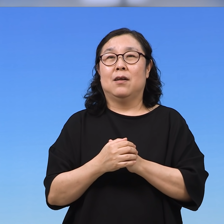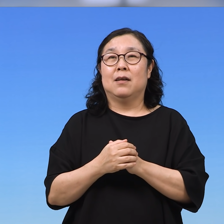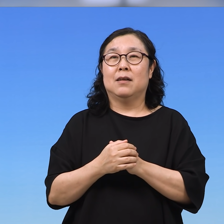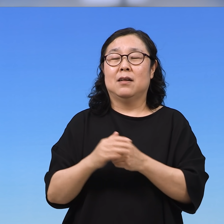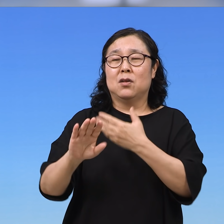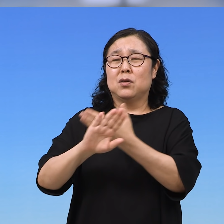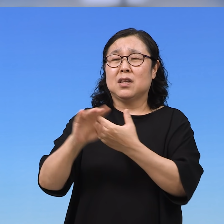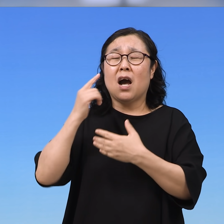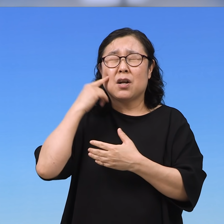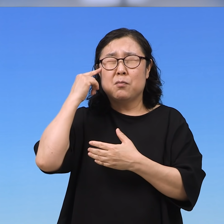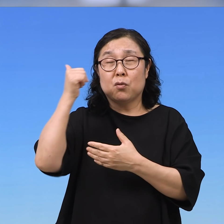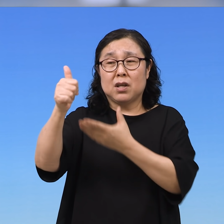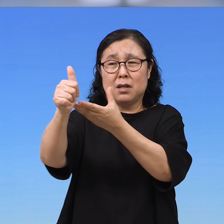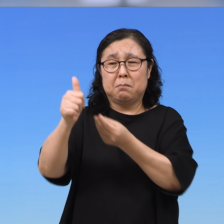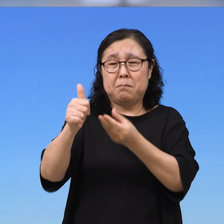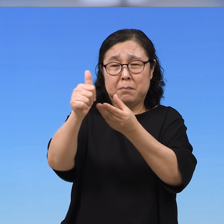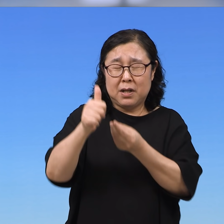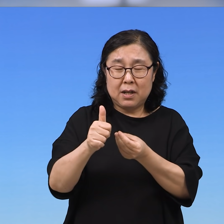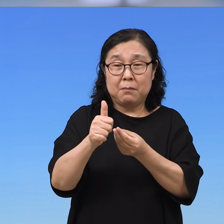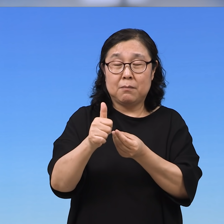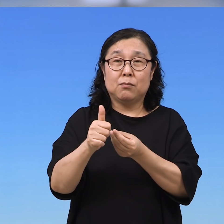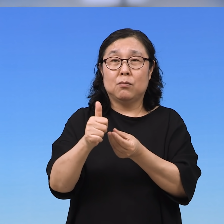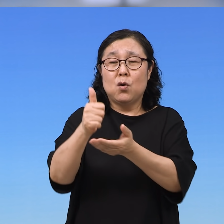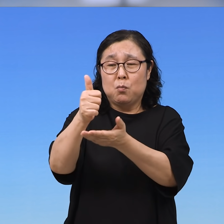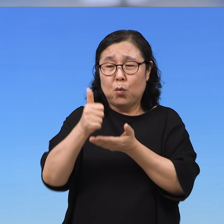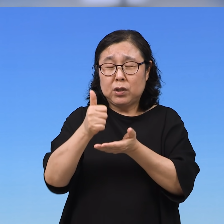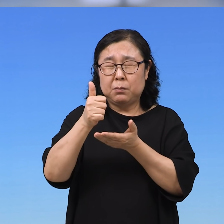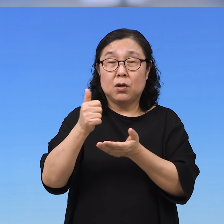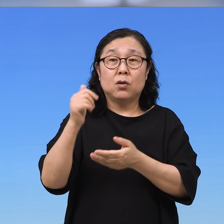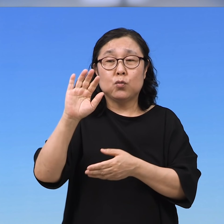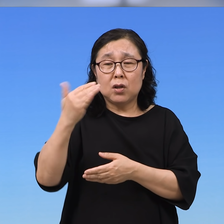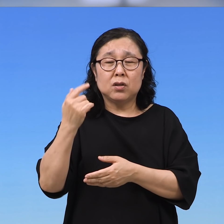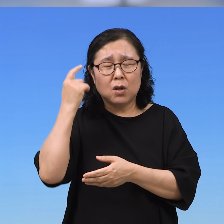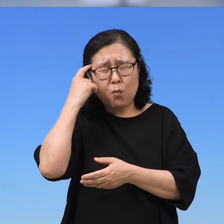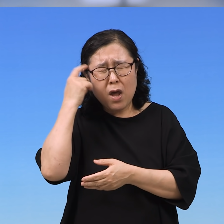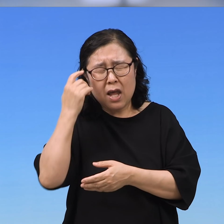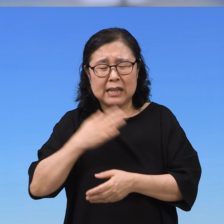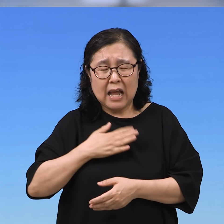뭐가 그렇게 또 독특해. 지가 다 한다고. 지가 죄 아닙니까?